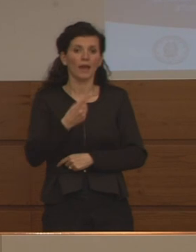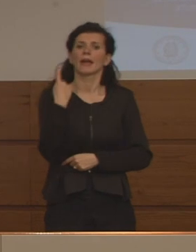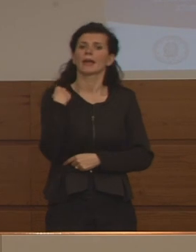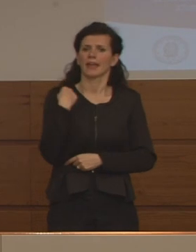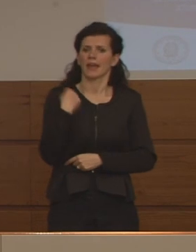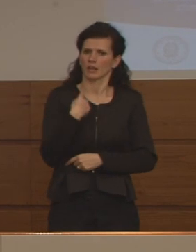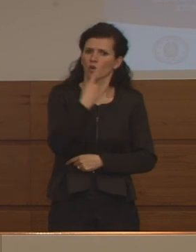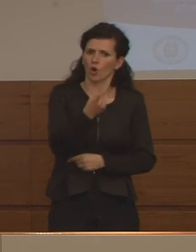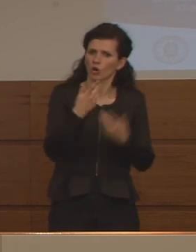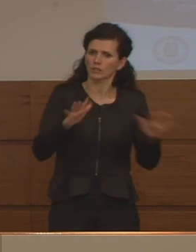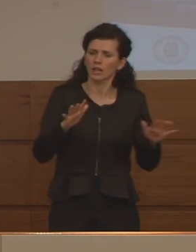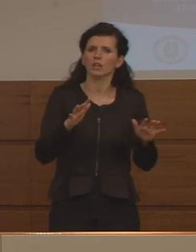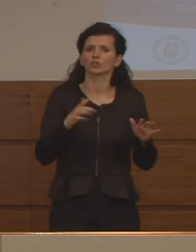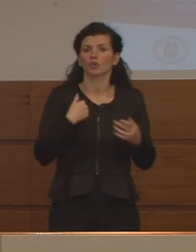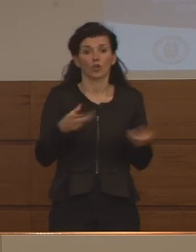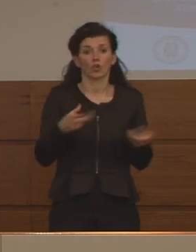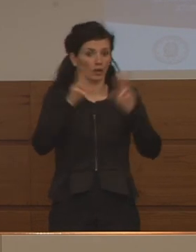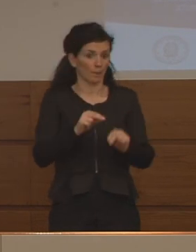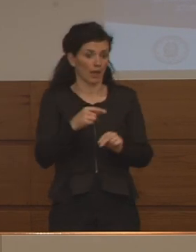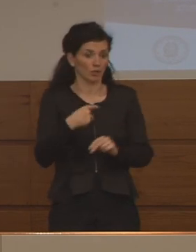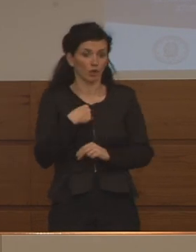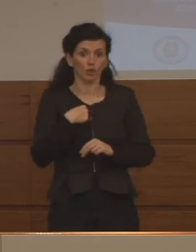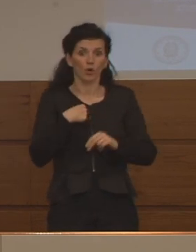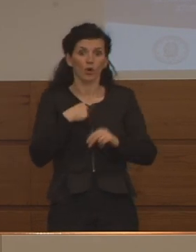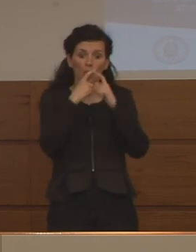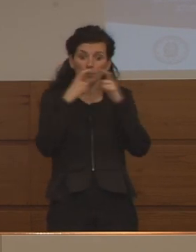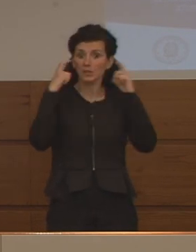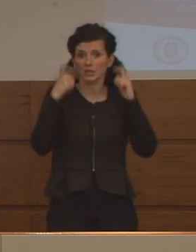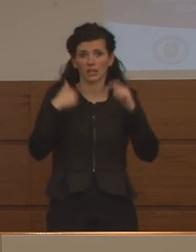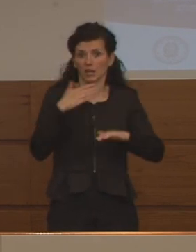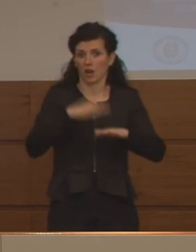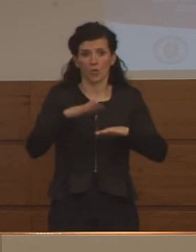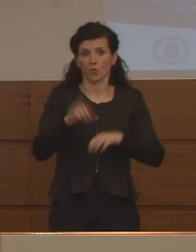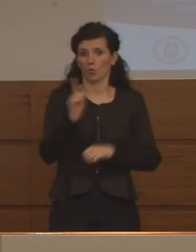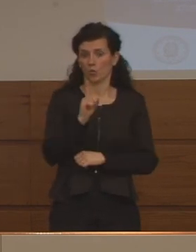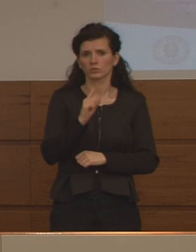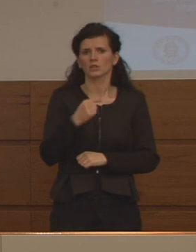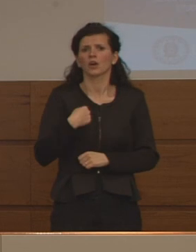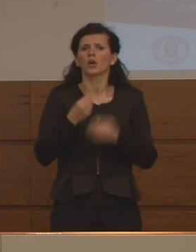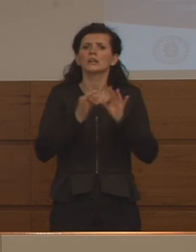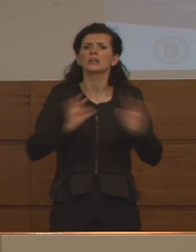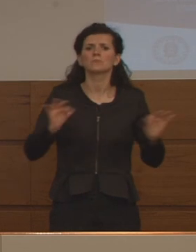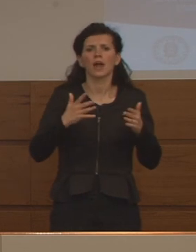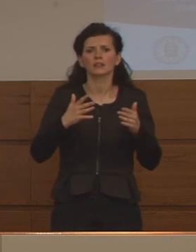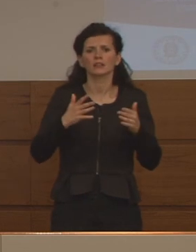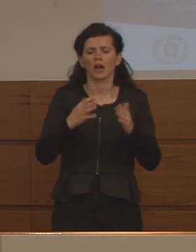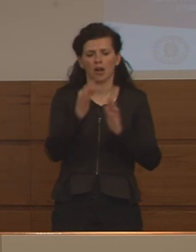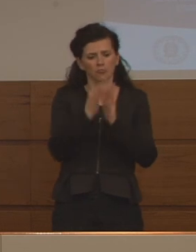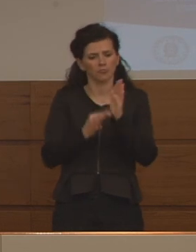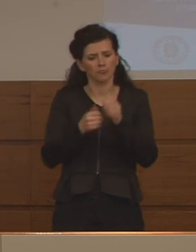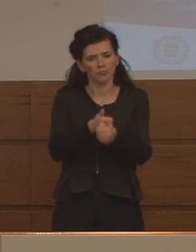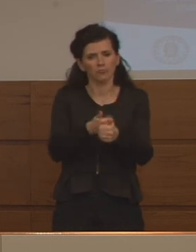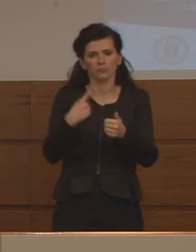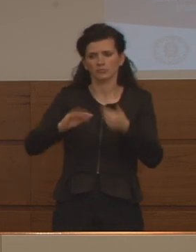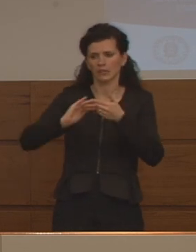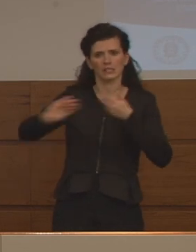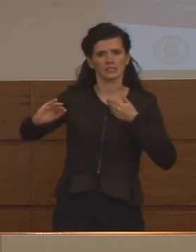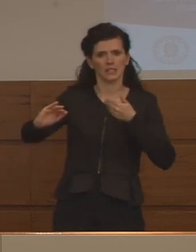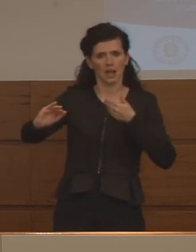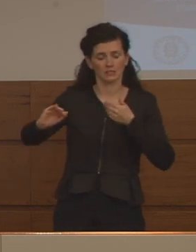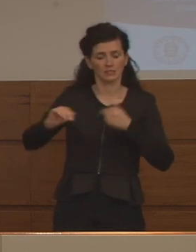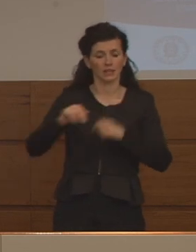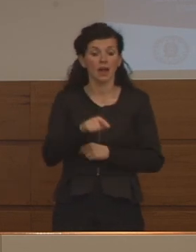che non uso la mascherina rispettando quelle che sono le regole del distanziamento sociale la mascherina